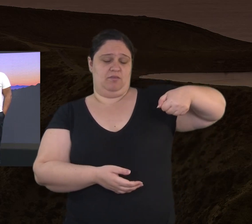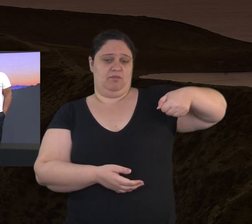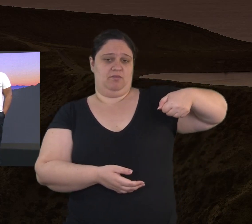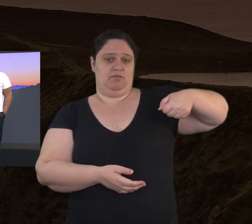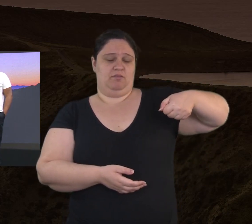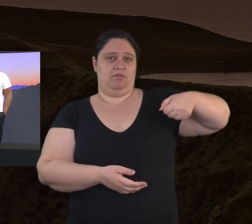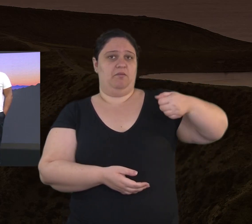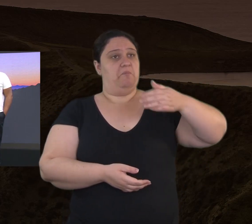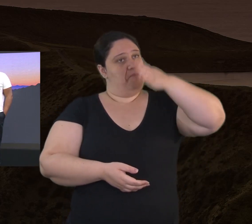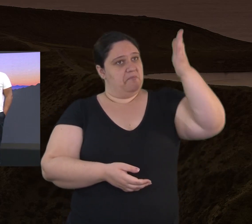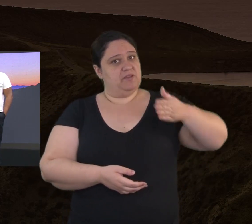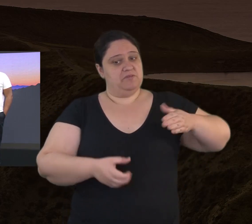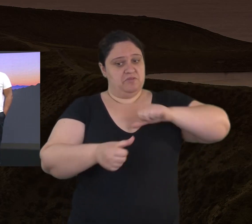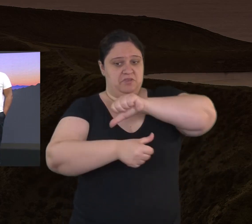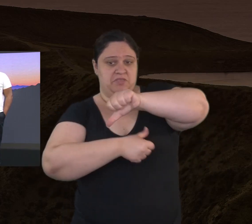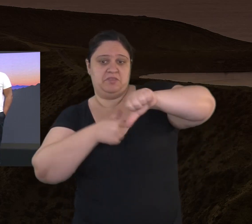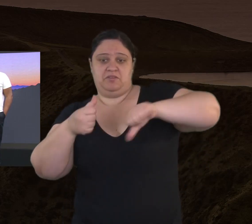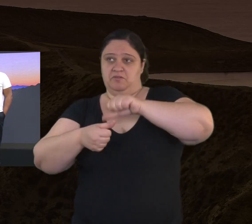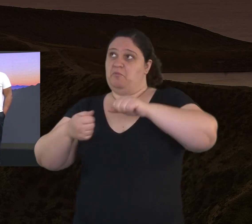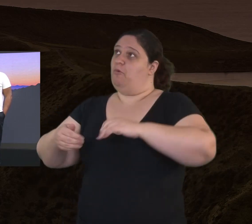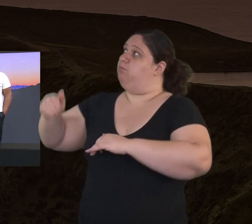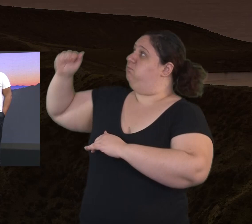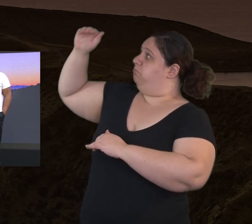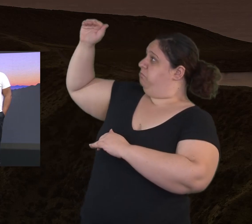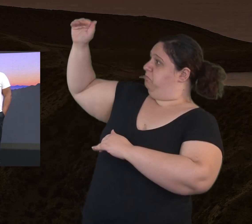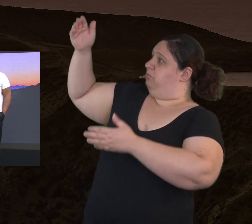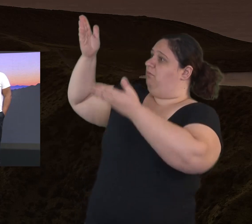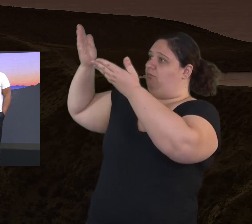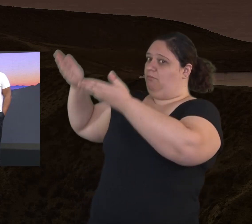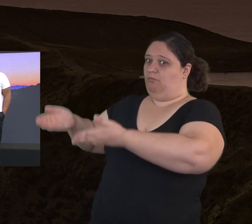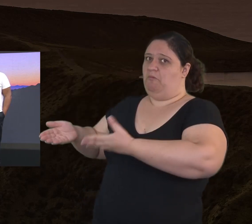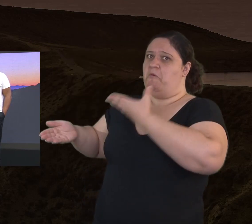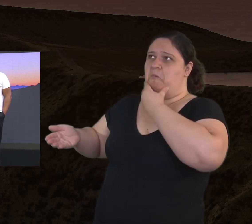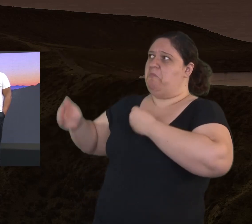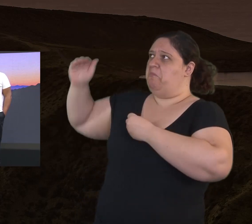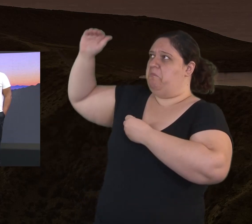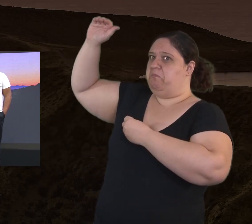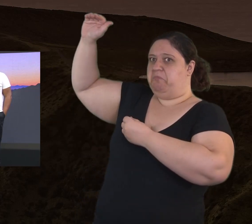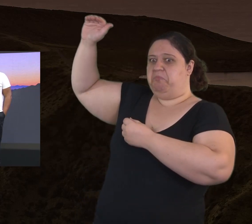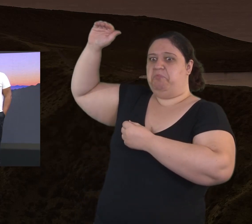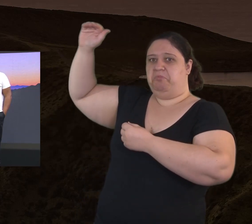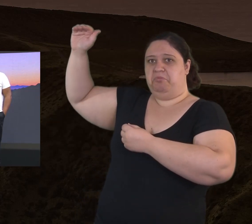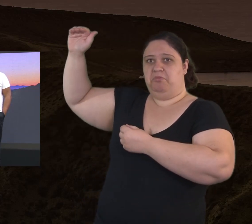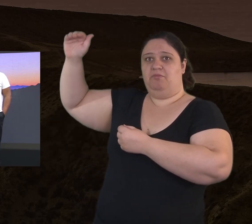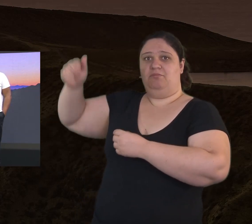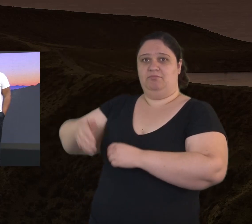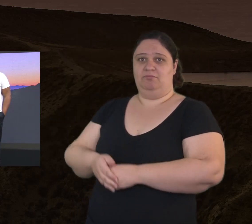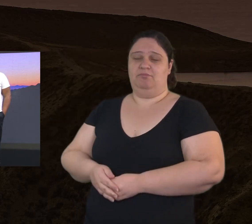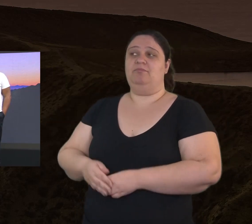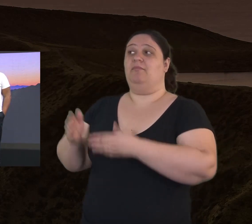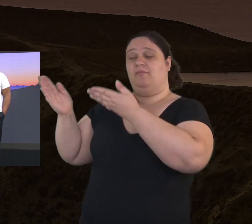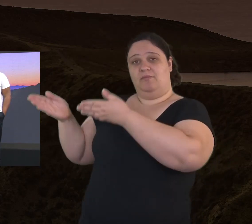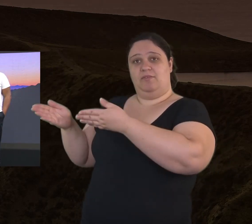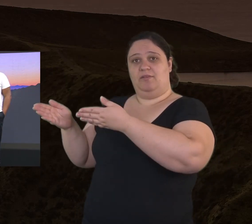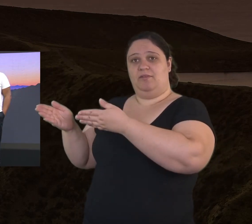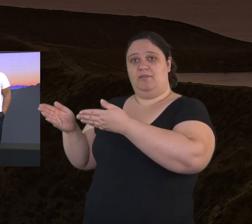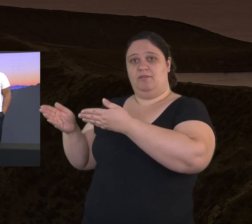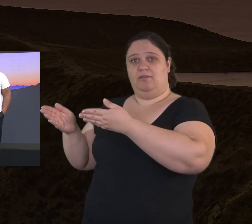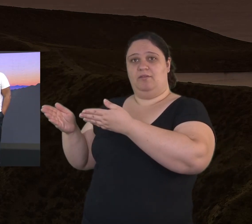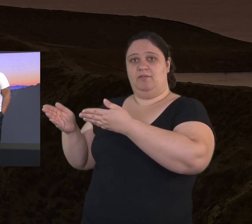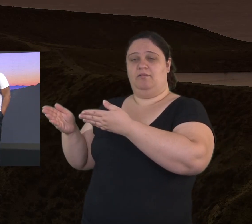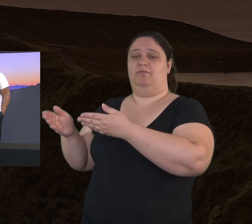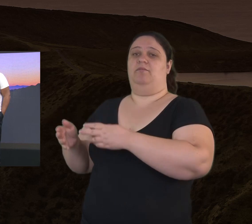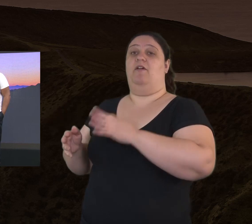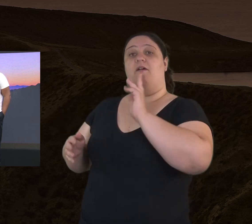tornaram a plenitude. Isso aqui são as riquezas e essa aqui é a plenitude. Então, eu e